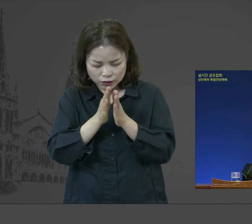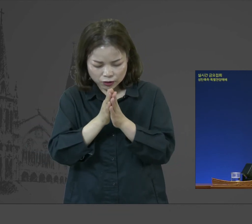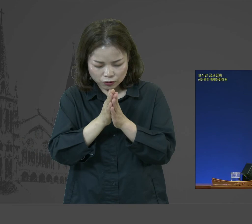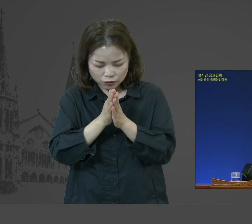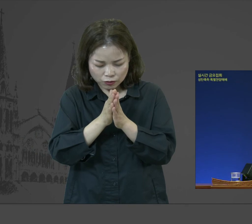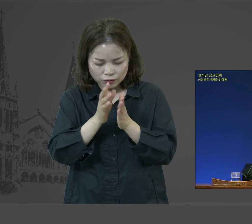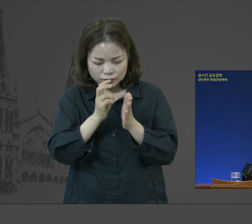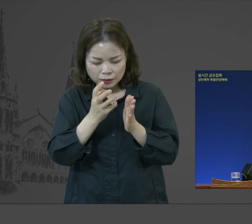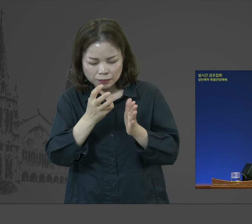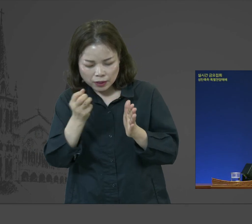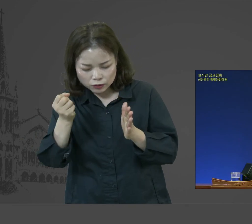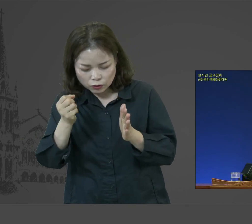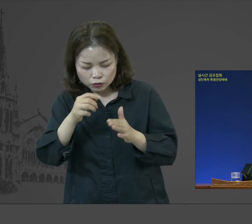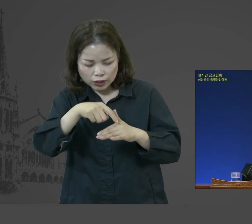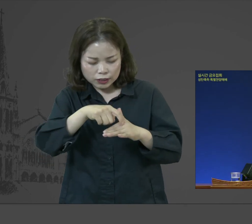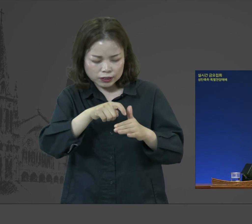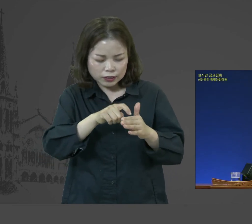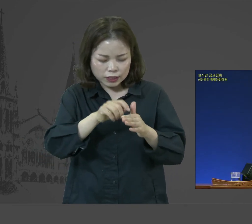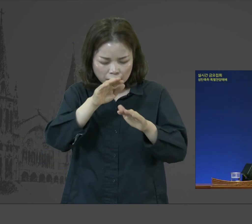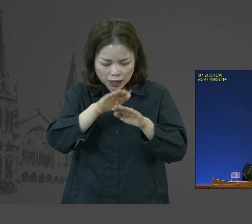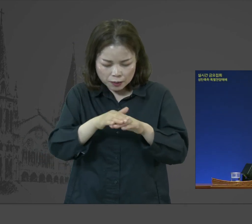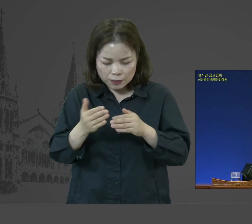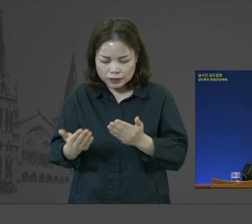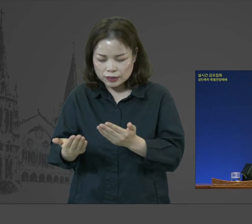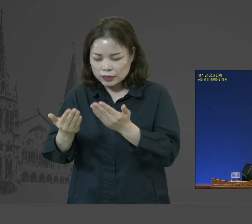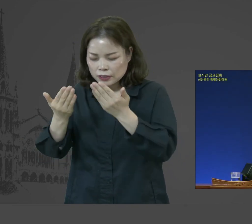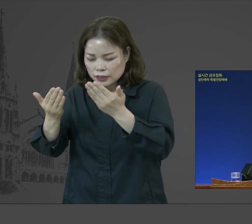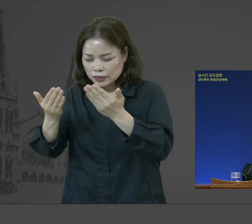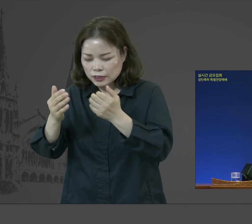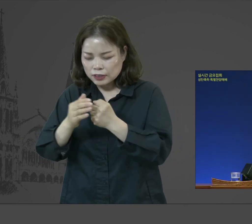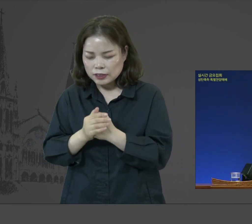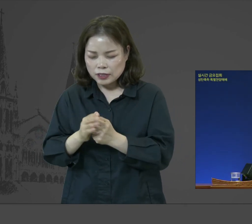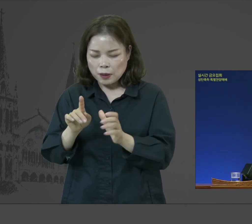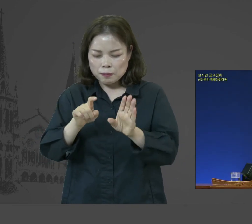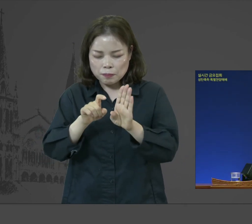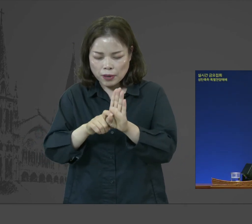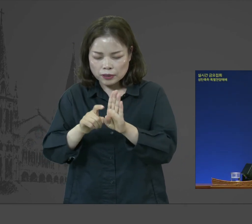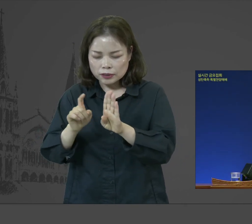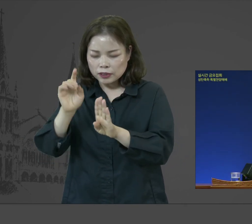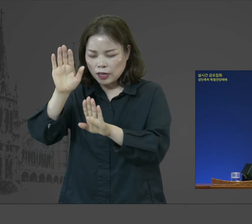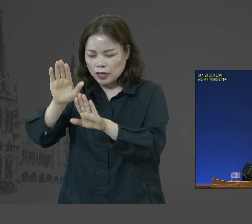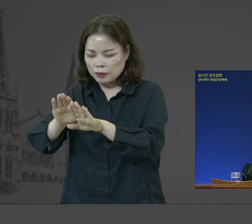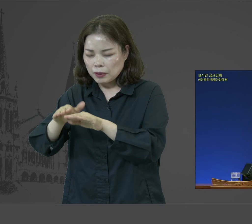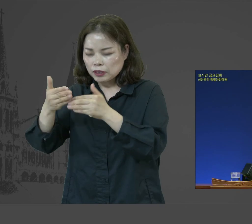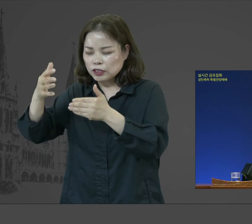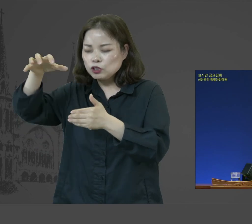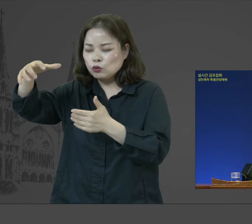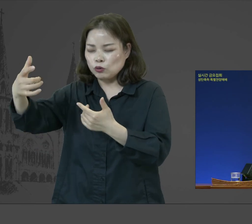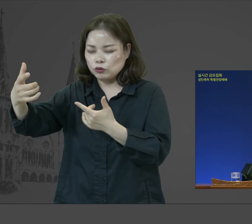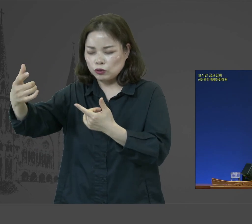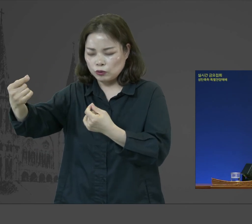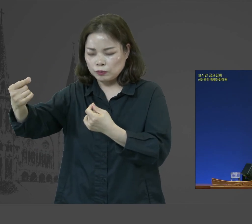받으시고 우리들의 심령 예배하는 곳이 베들레헴 천상의 예배 처소, 그 자리가 될 수 있도록